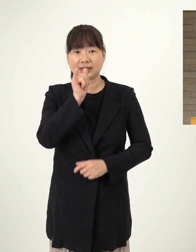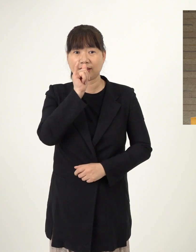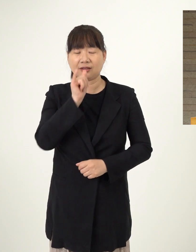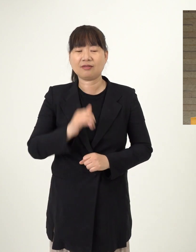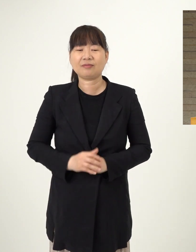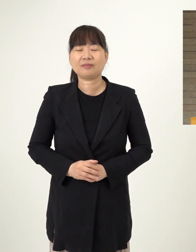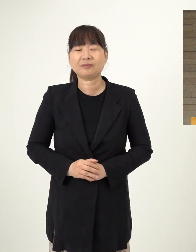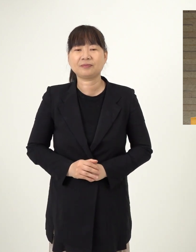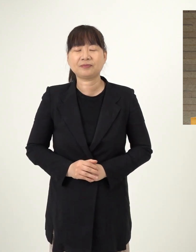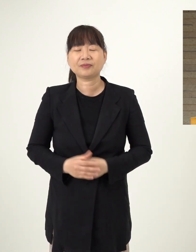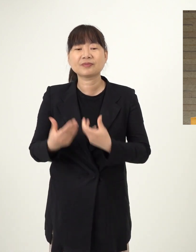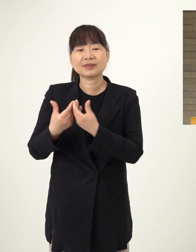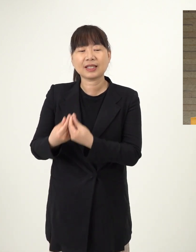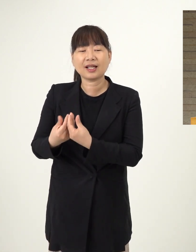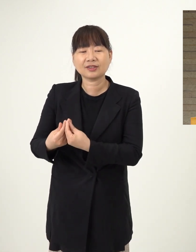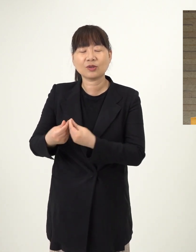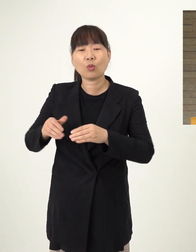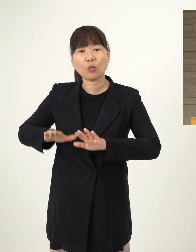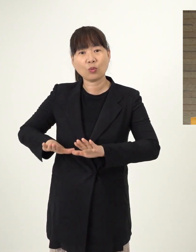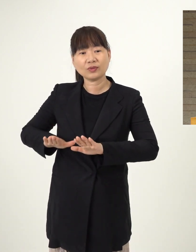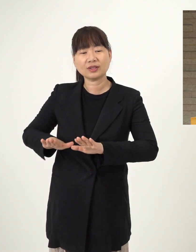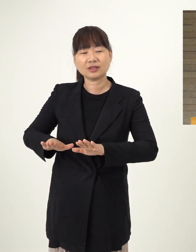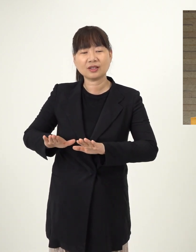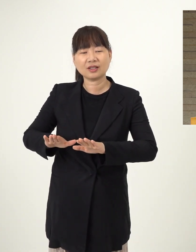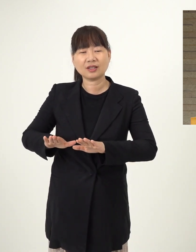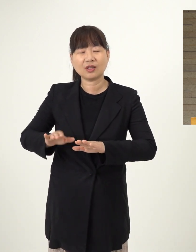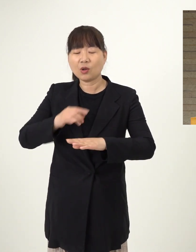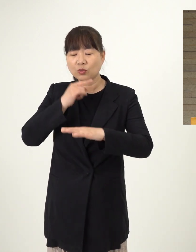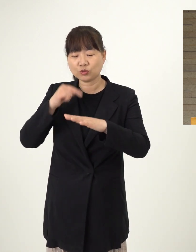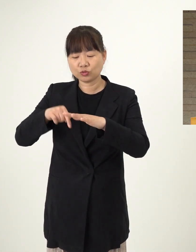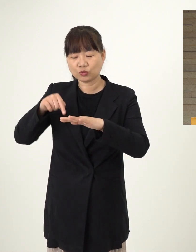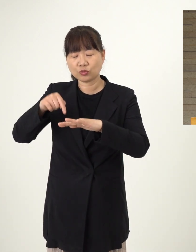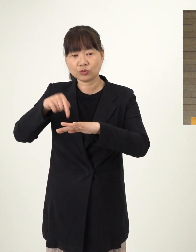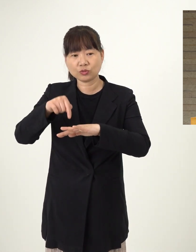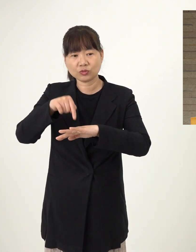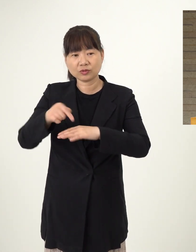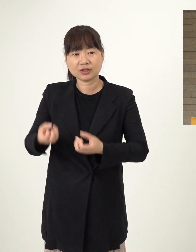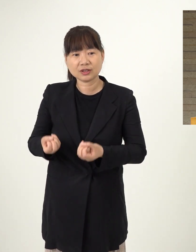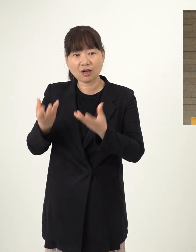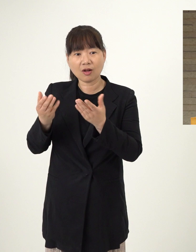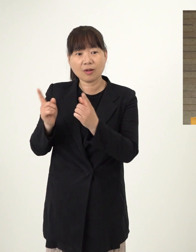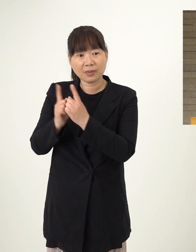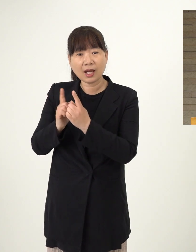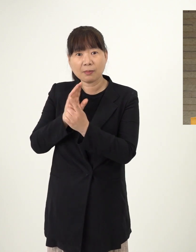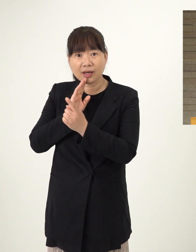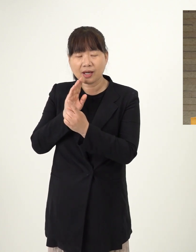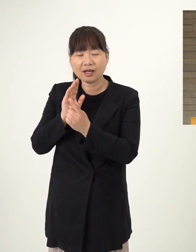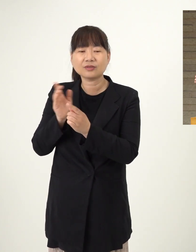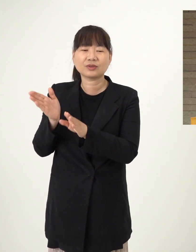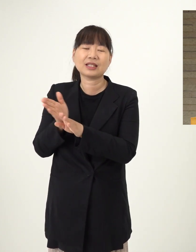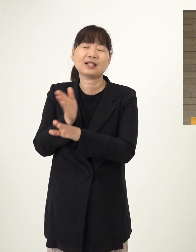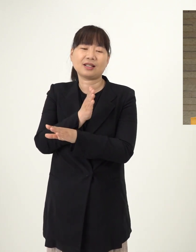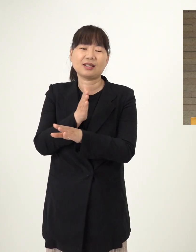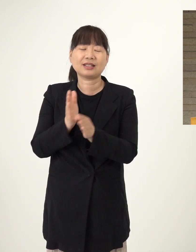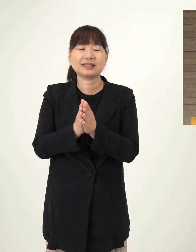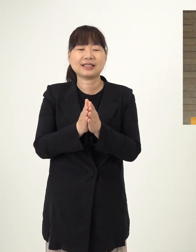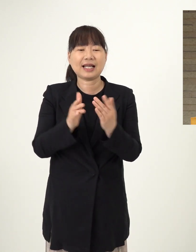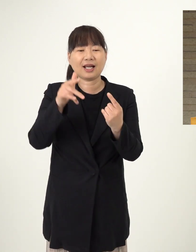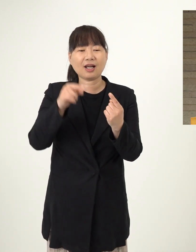거죠. 예를 들어서 오늘이 6월절이면 6월절로 시작해서 한 주간